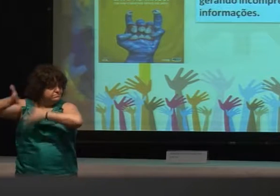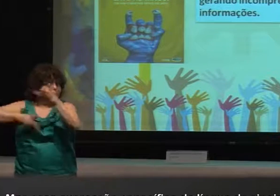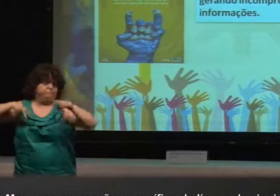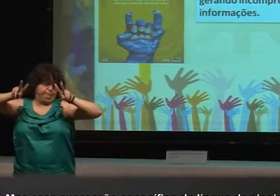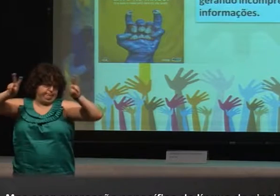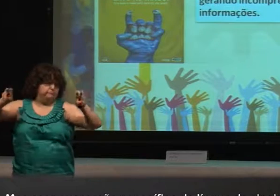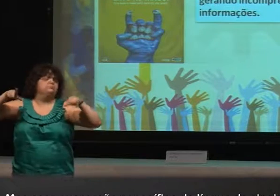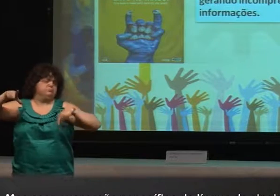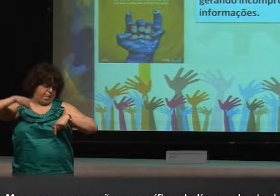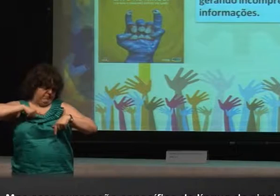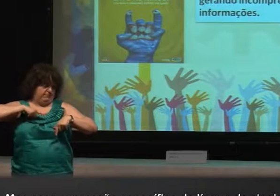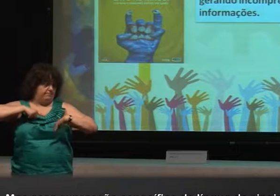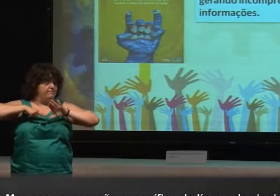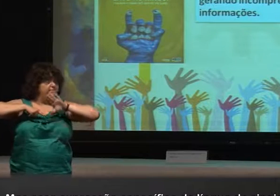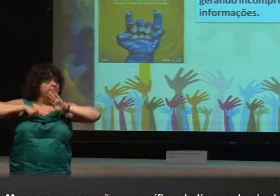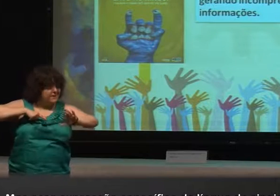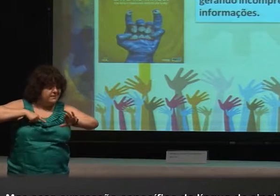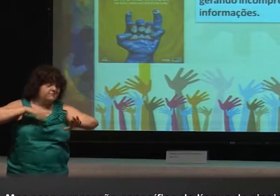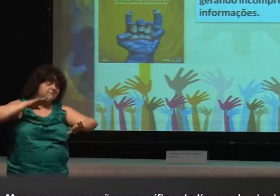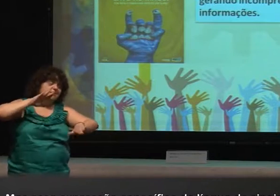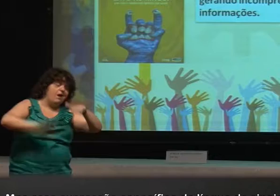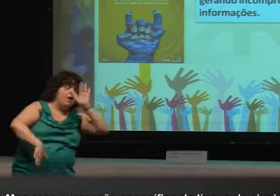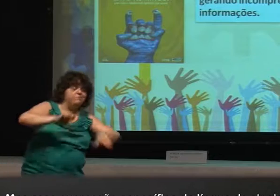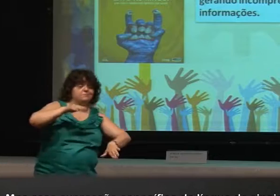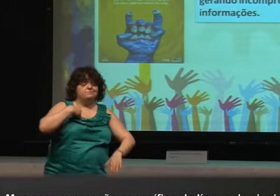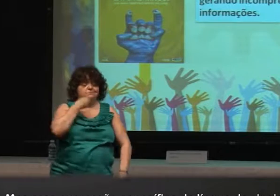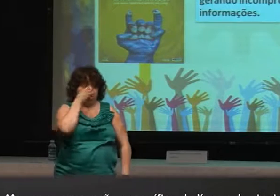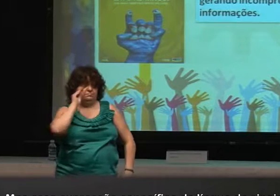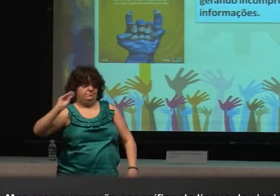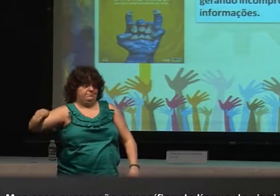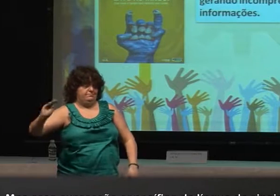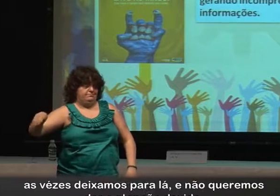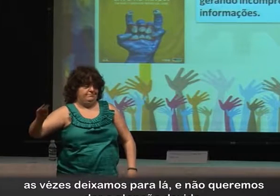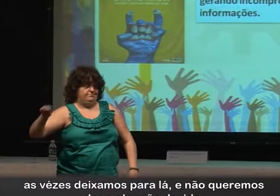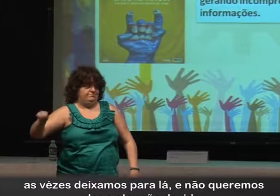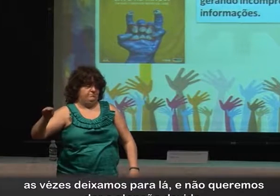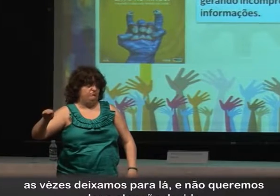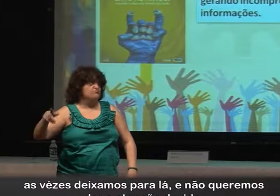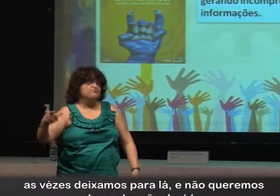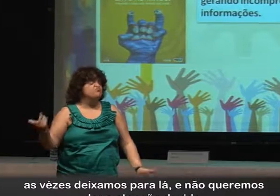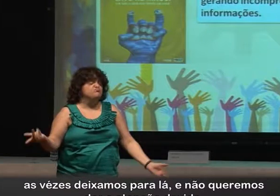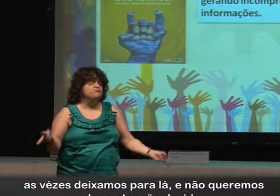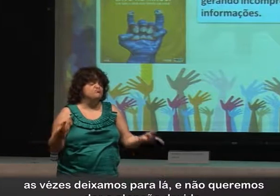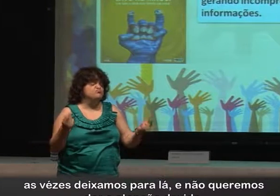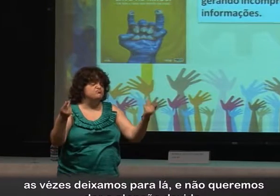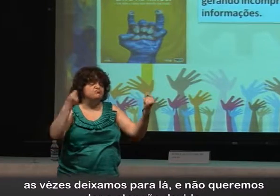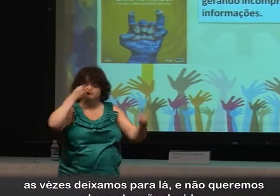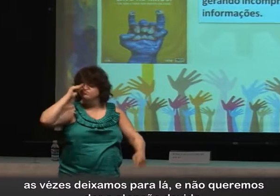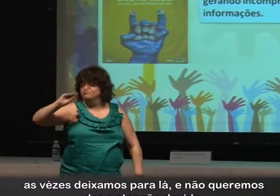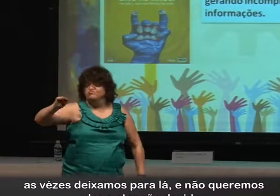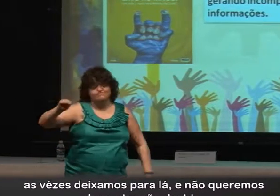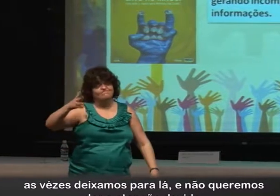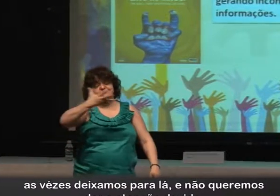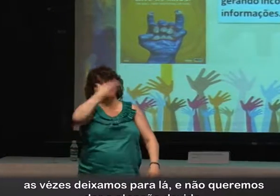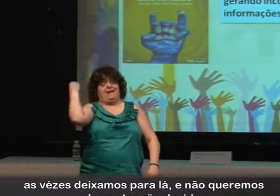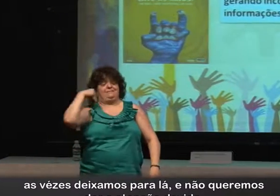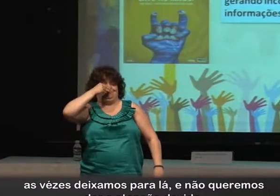Mas essa expressão específica da língua de sinais, às vezes a gente deixa para lá e não quer dar